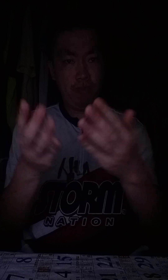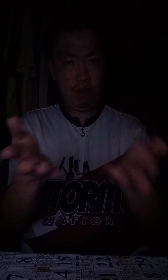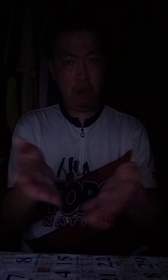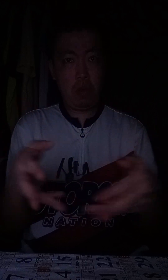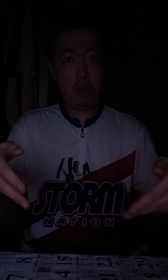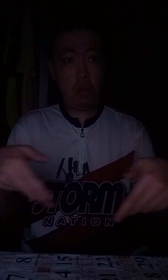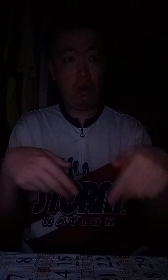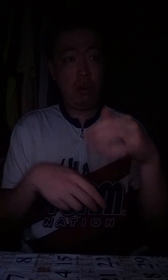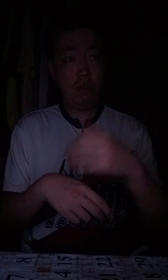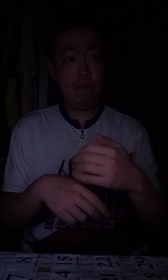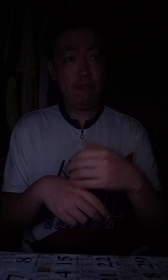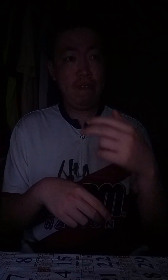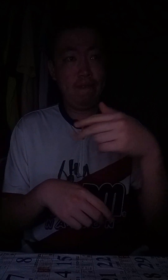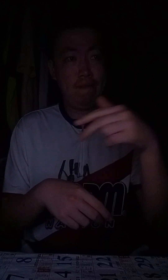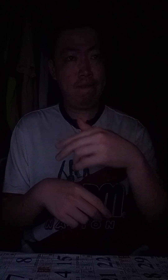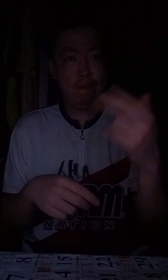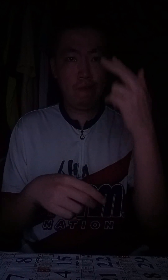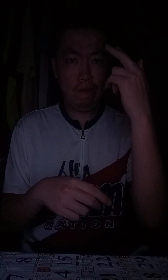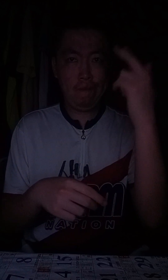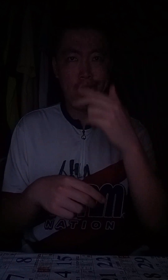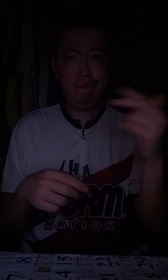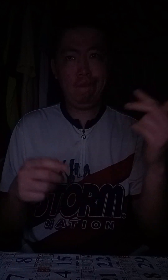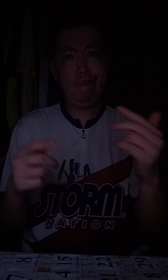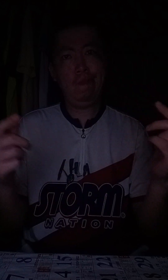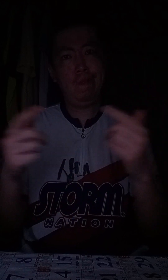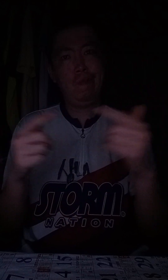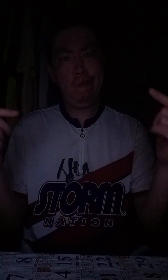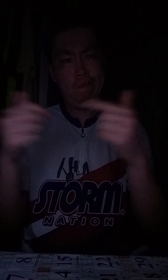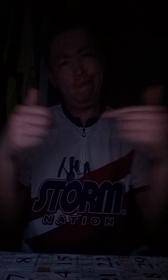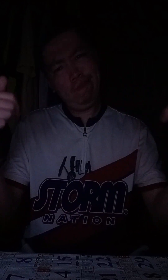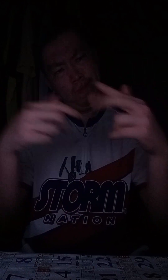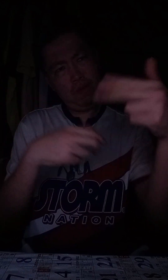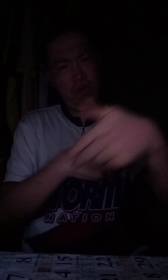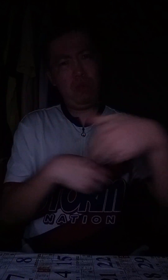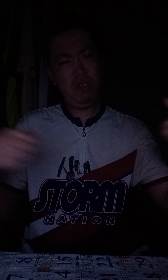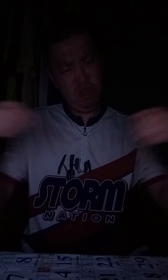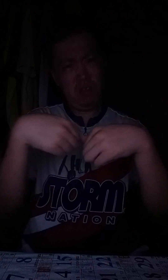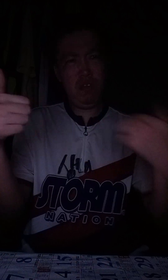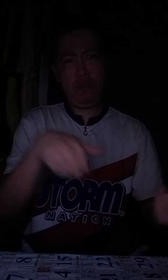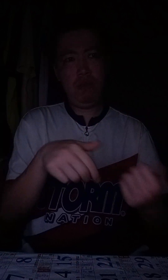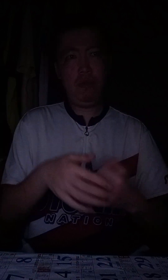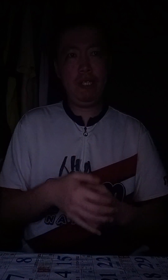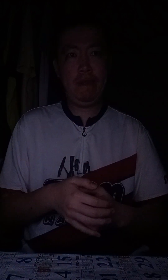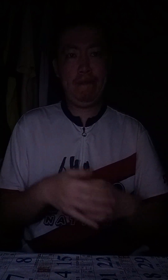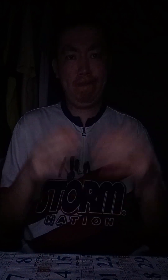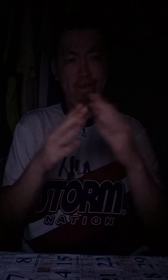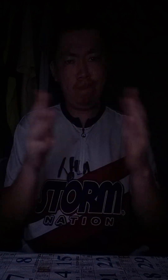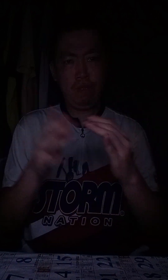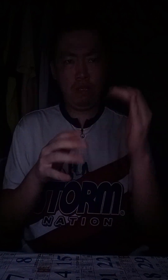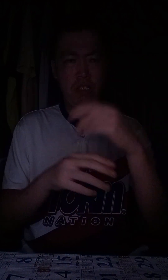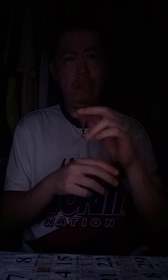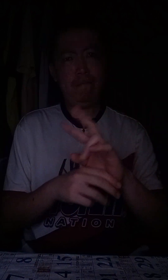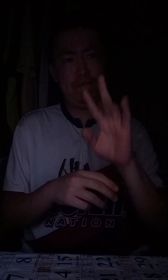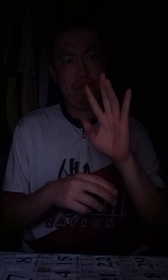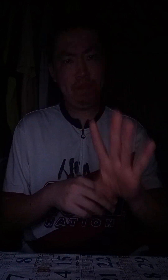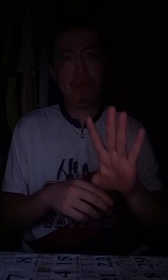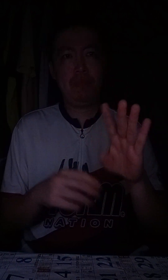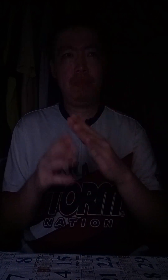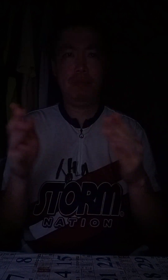선로에서 20대로 추정되는 남성이 열차에 치여 숨졌습니다. 이 사고로 열차 운행이 40여 분가량